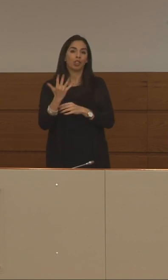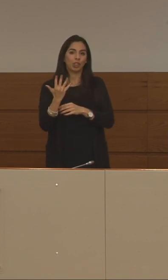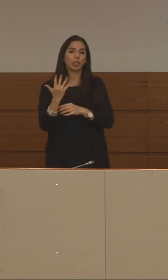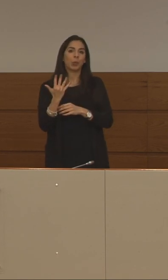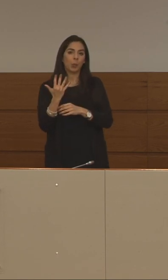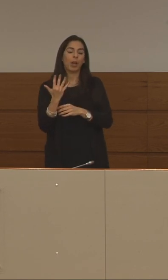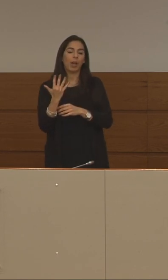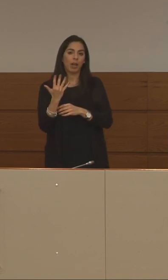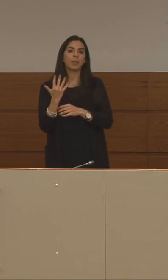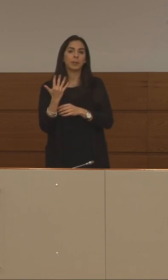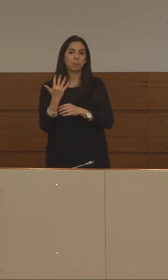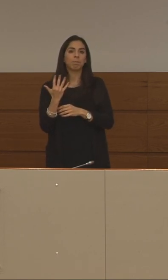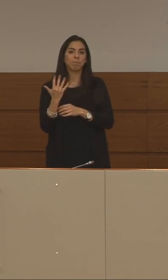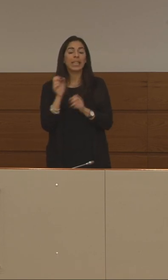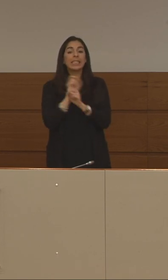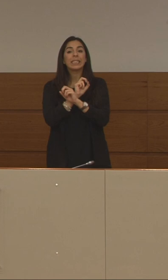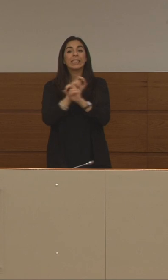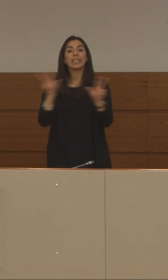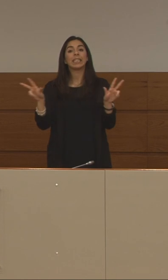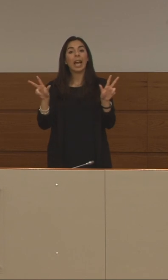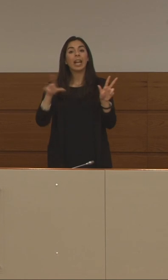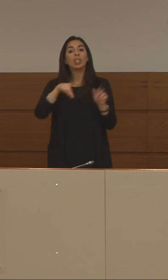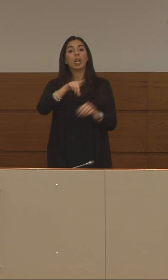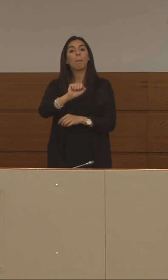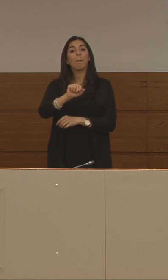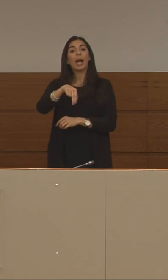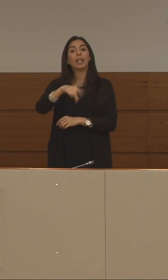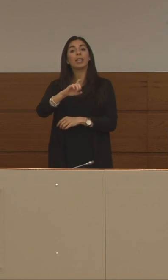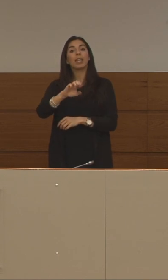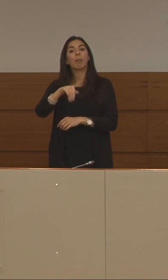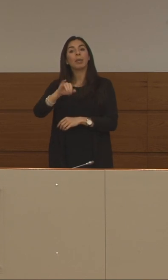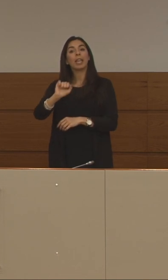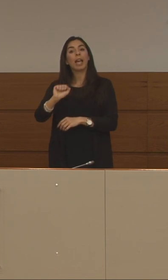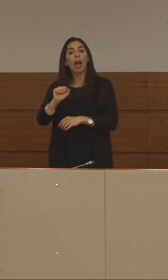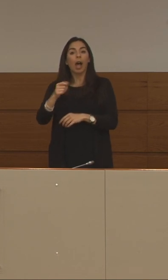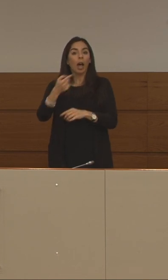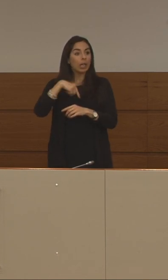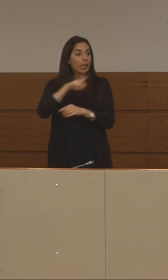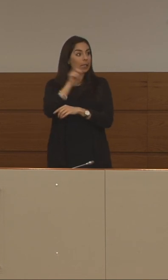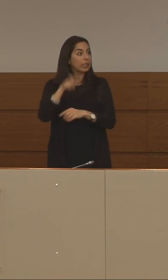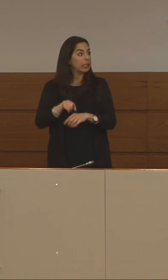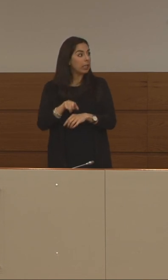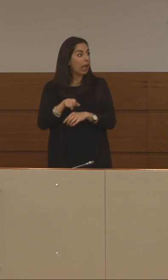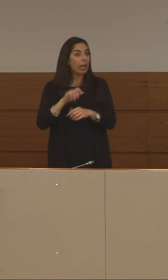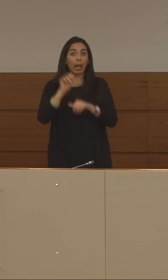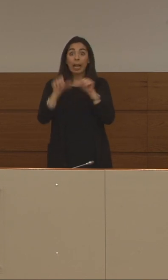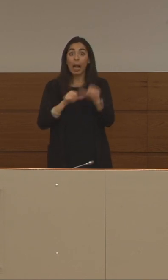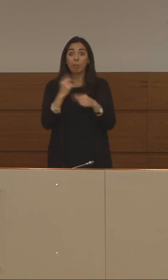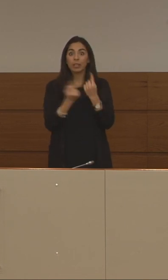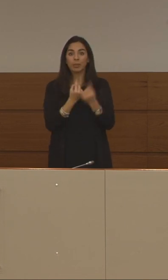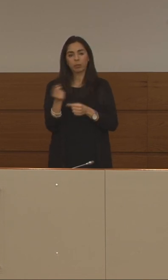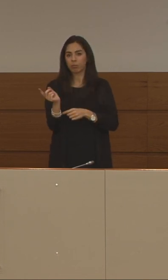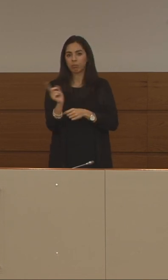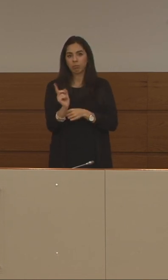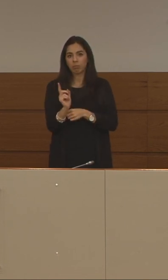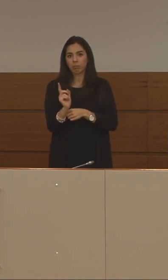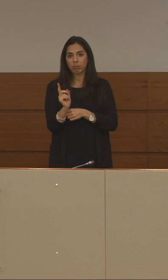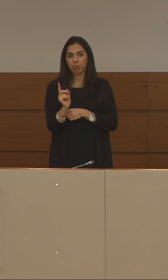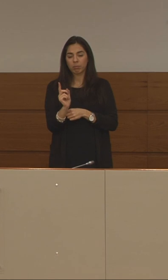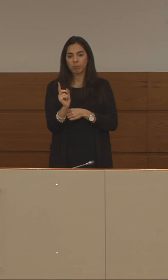la dichiarazione di pandemia diceva che noi non aggiunge molto perché noi avendo avuto